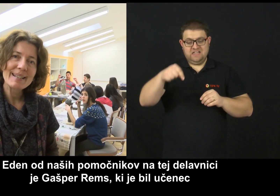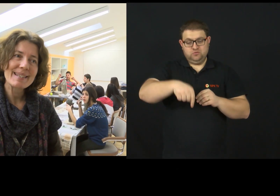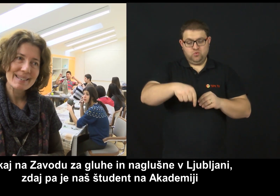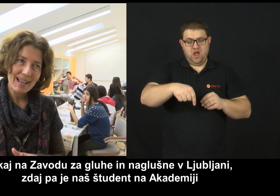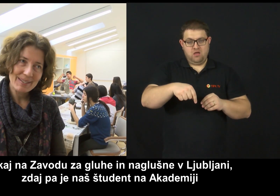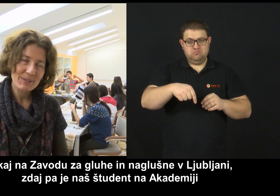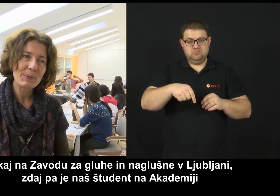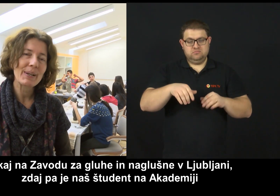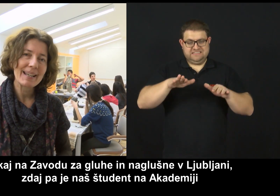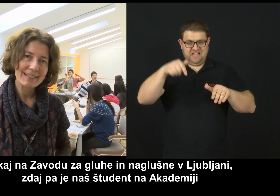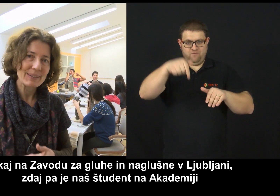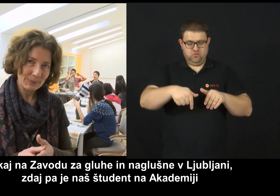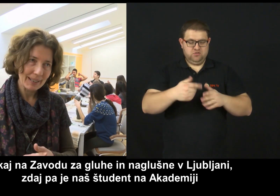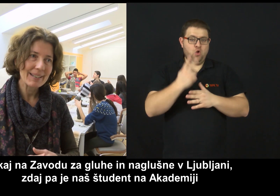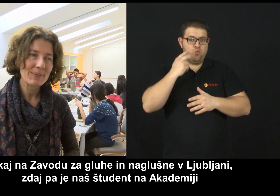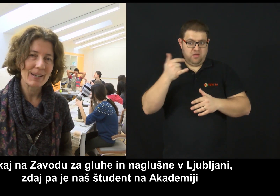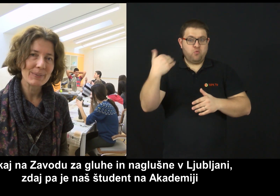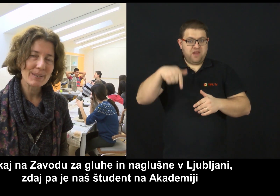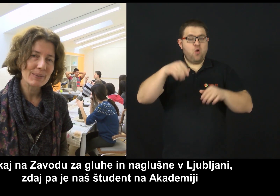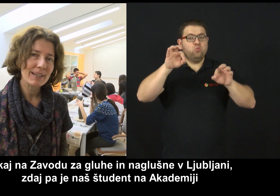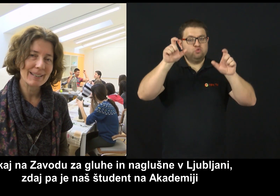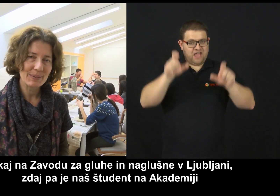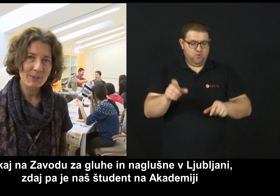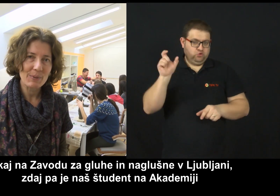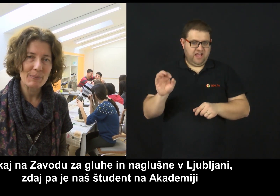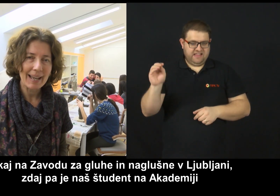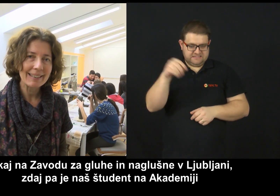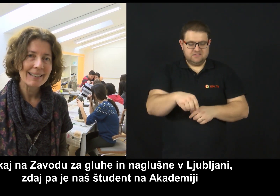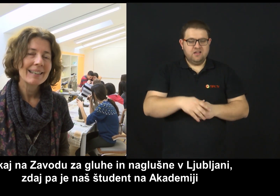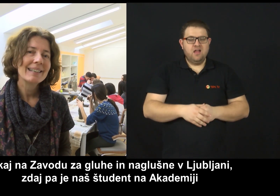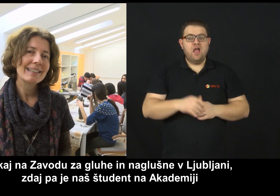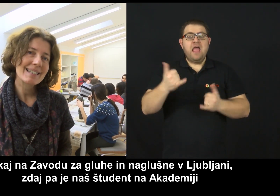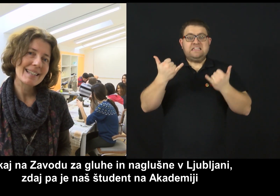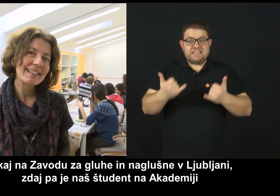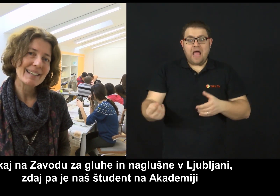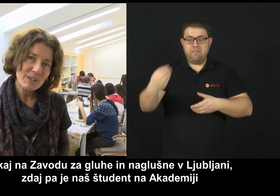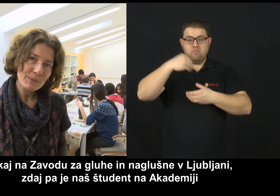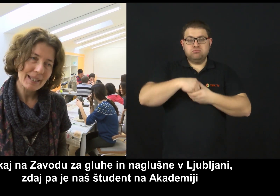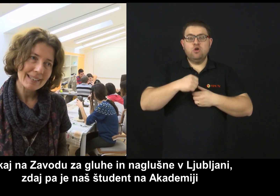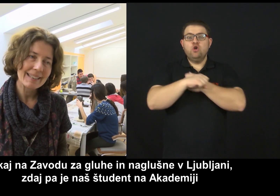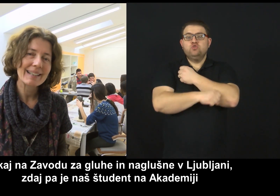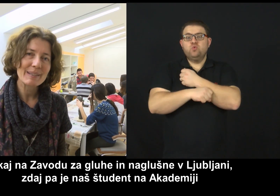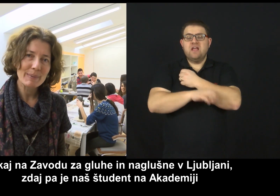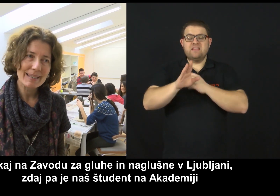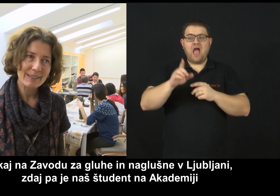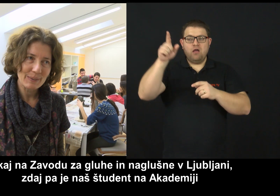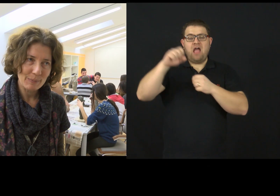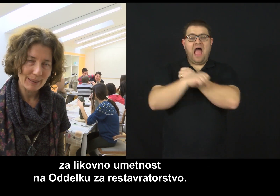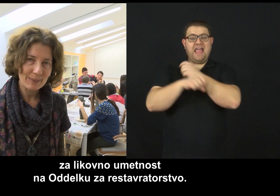učenec šole tukaj v Zavodu za gluhe in naglušne v Ljubljani in je zdaj naš študent na Akademiji za likovno umetnost